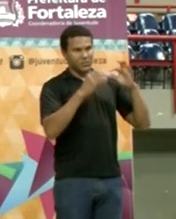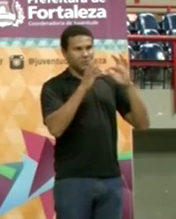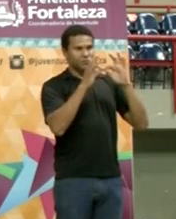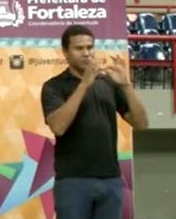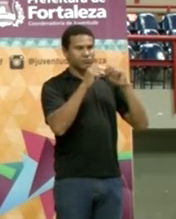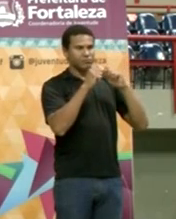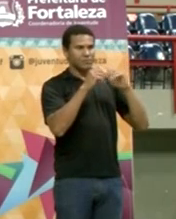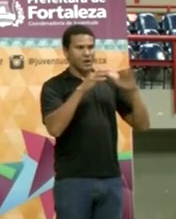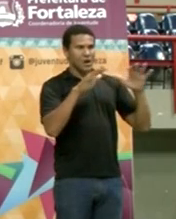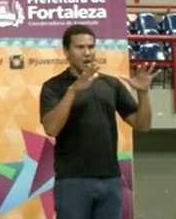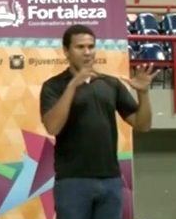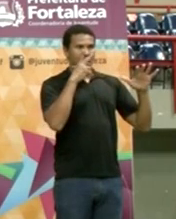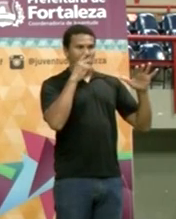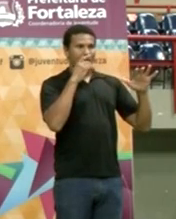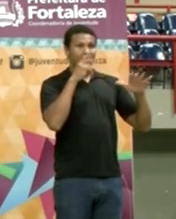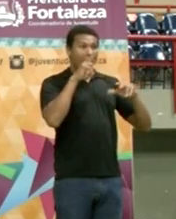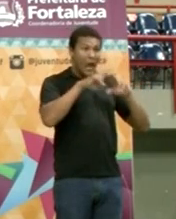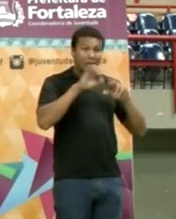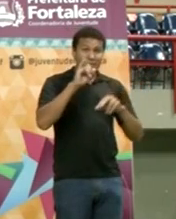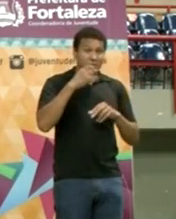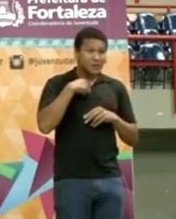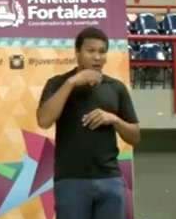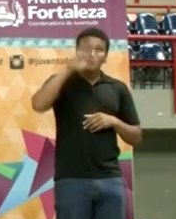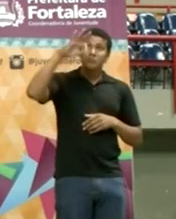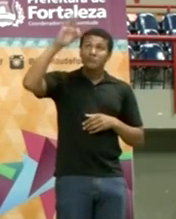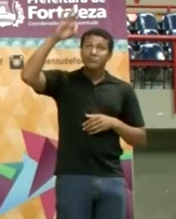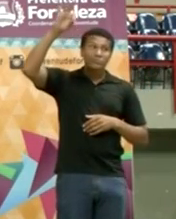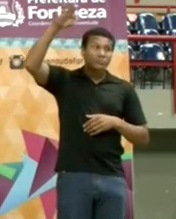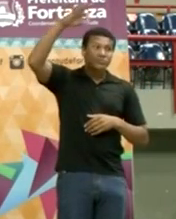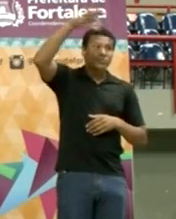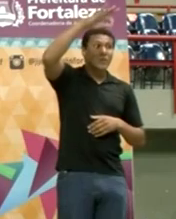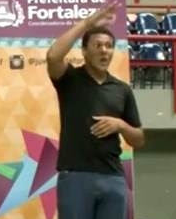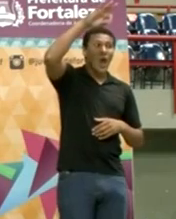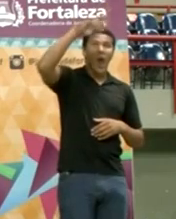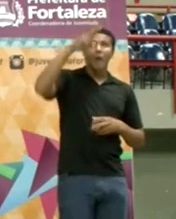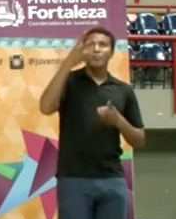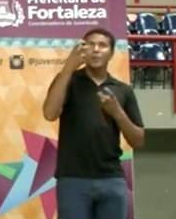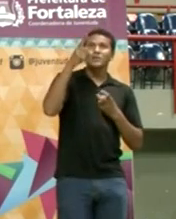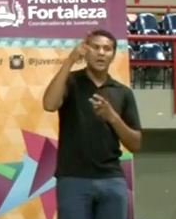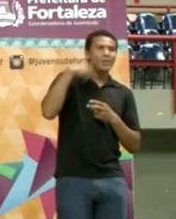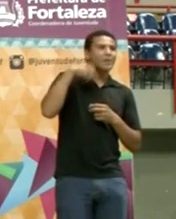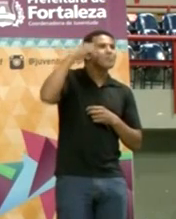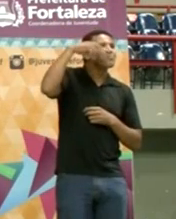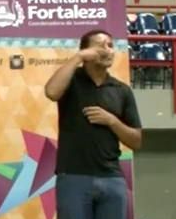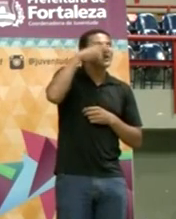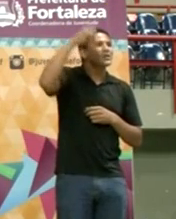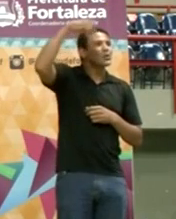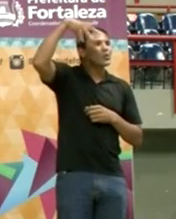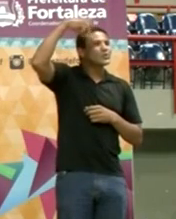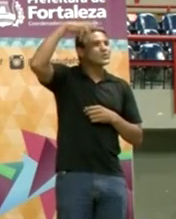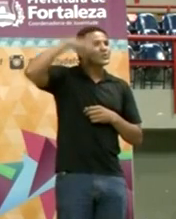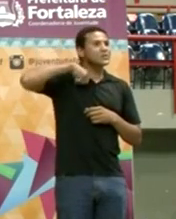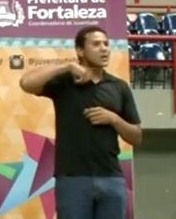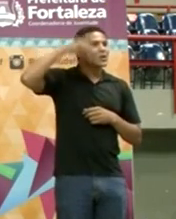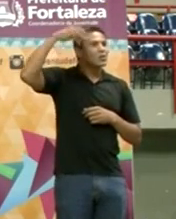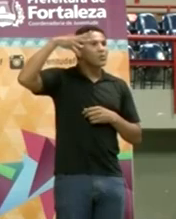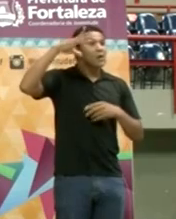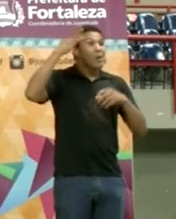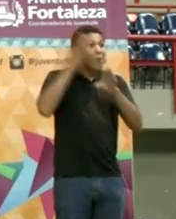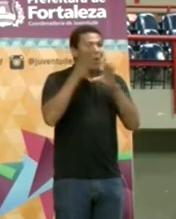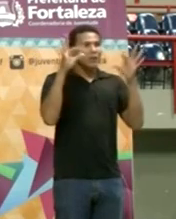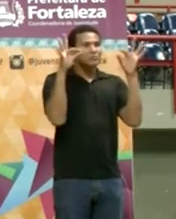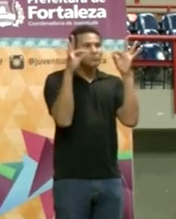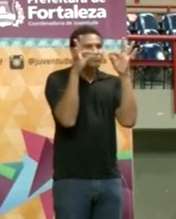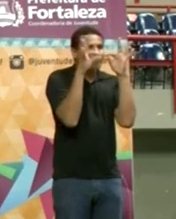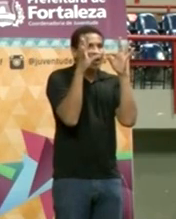luz especial você nota a presença dela. Que é ótimo, para eliminar o inseto. Outra coisa, alguém está me perguntando sobre a vacina para